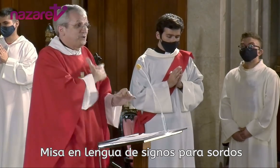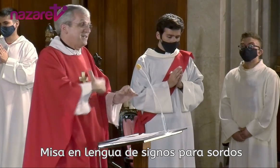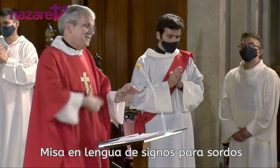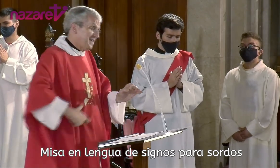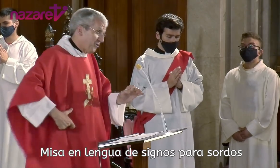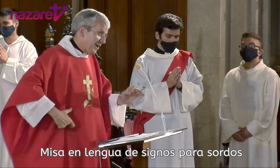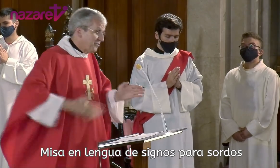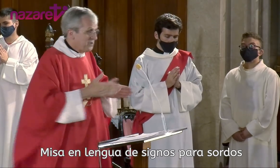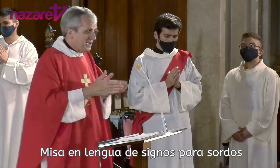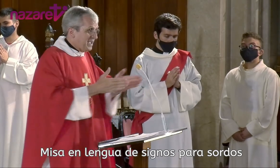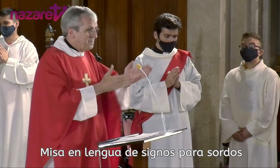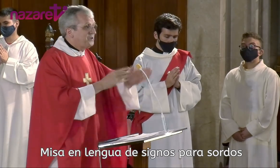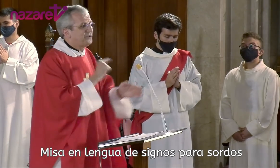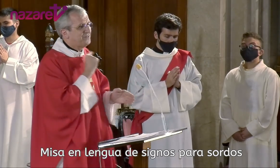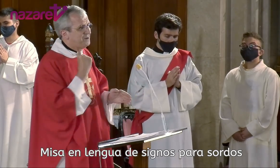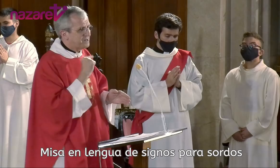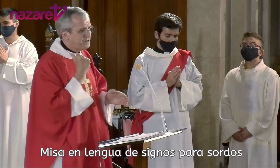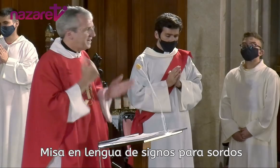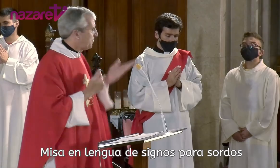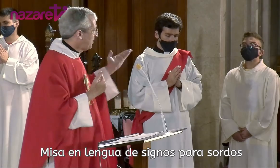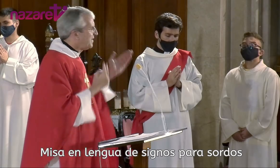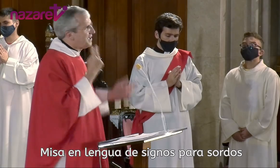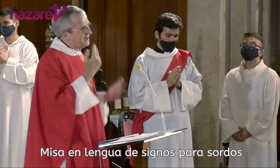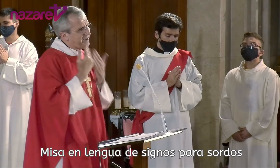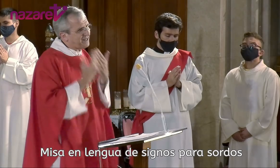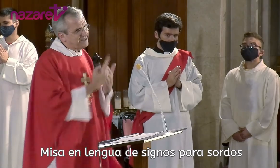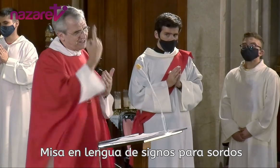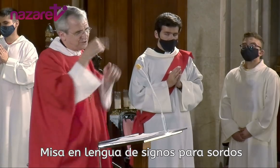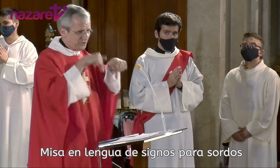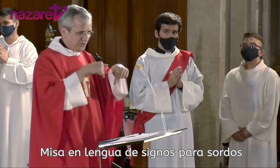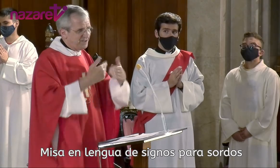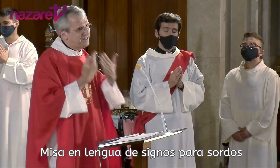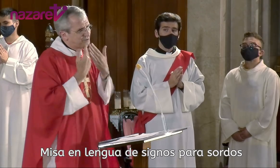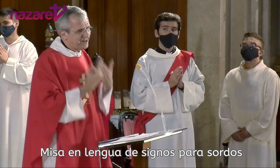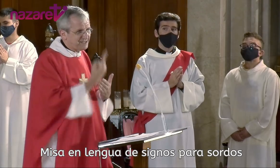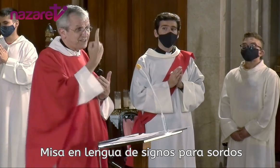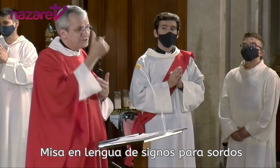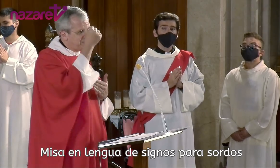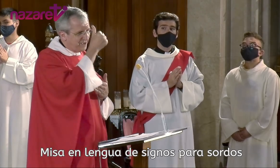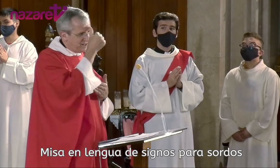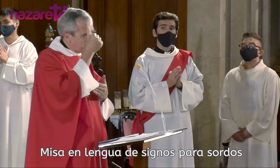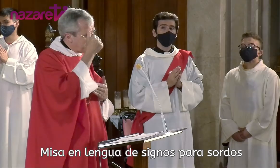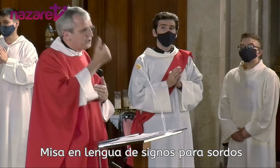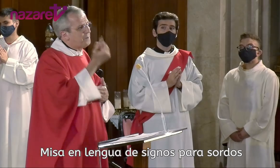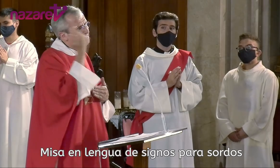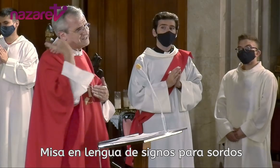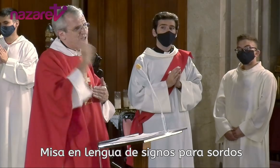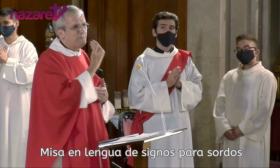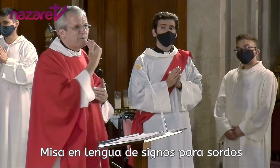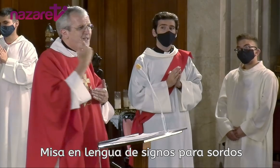el diaconado, camino del presbiterado, que gracias a Dios, hoy damos gracias a Dios, el domingo pasado por la